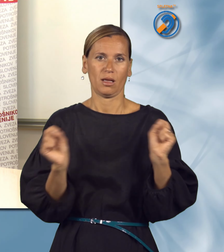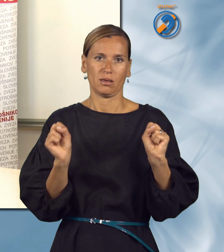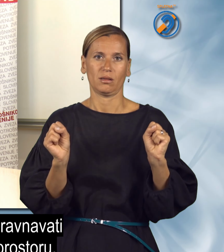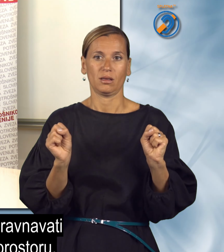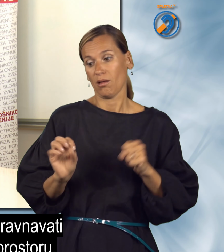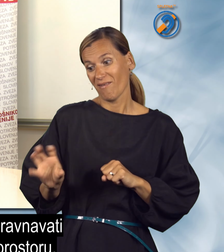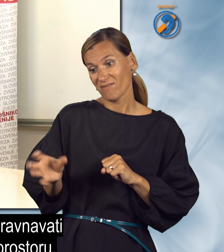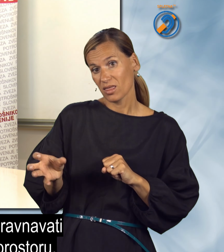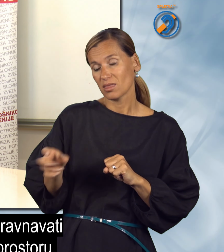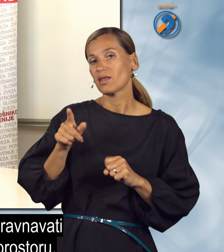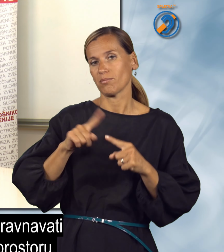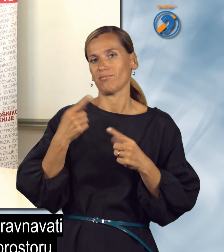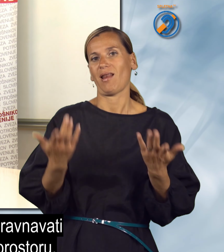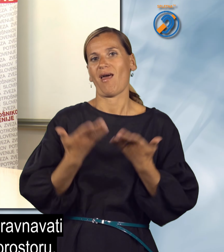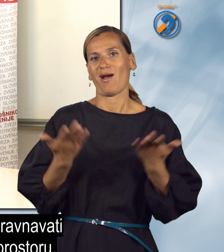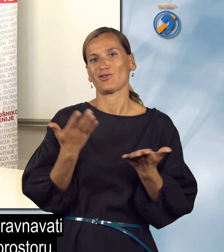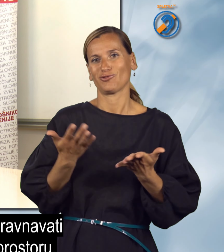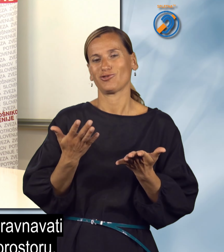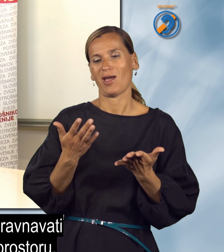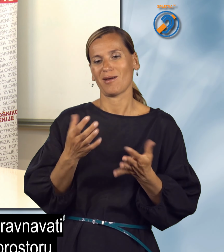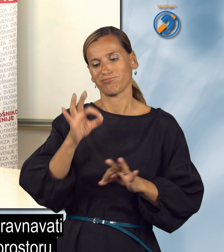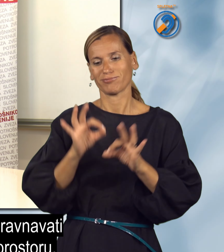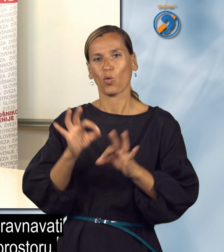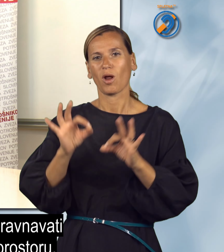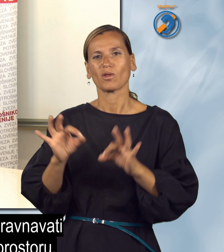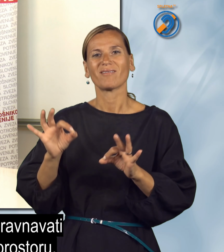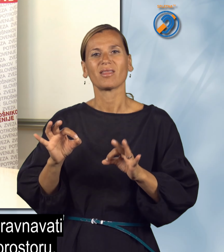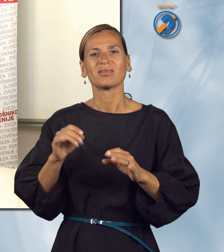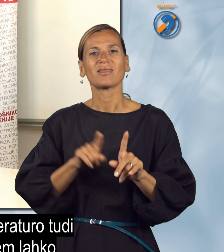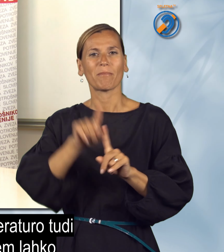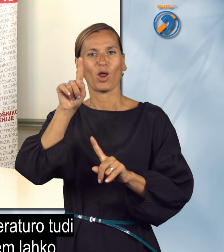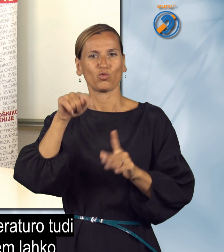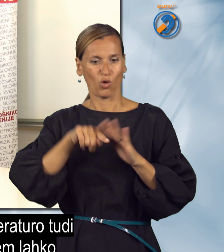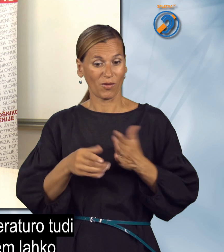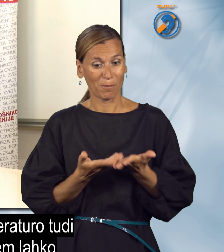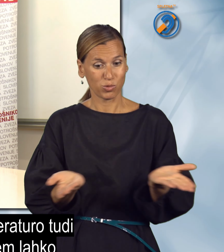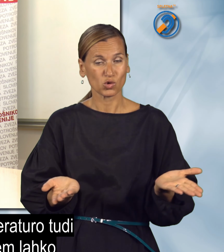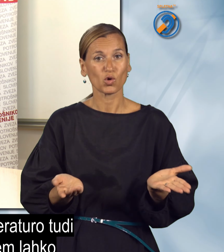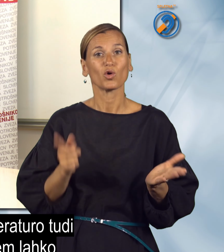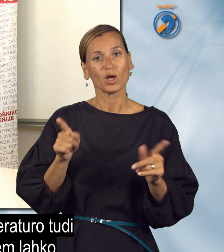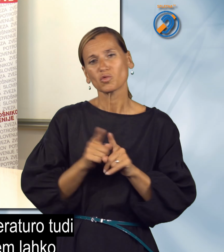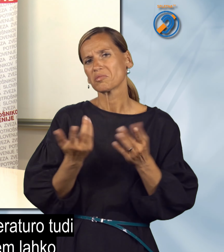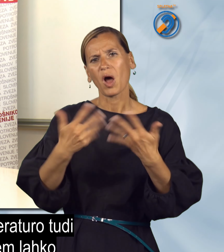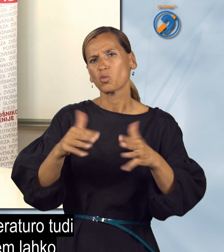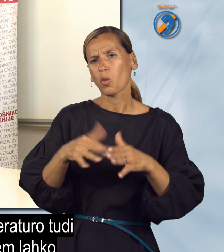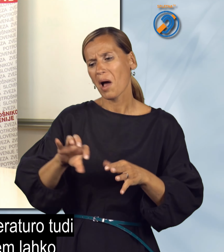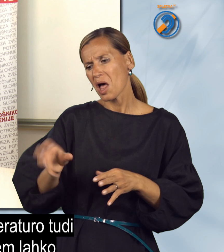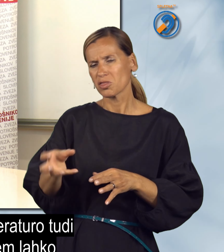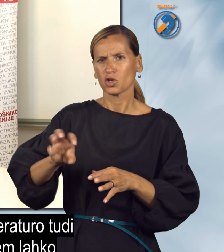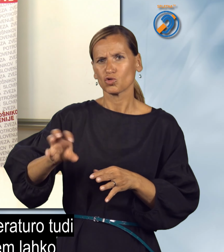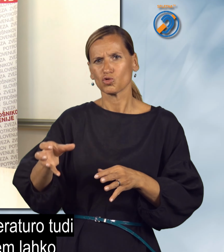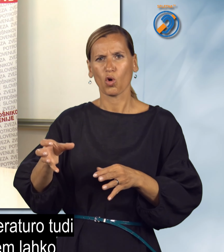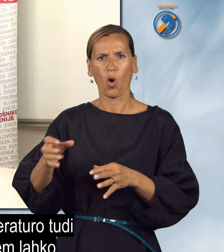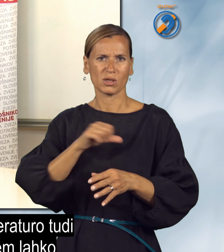naredimo. Z njimi je namreč lažje uravnavati temperaturo v prostoru, samodejno jo tudi vzdržujejo